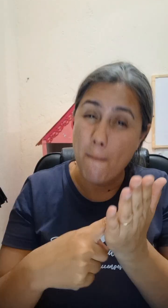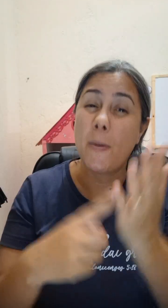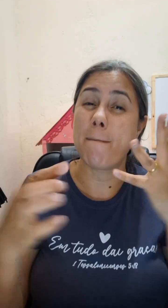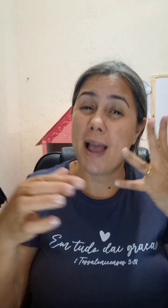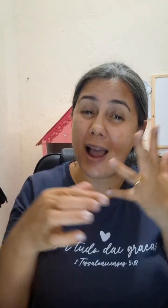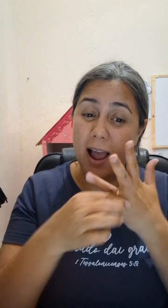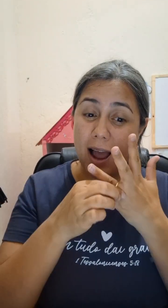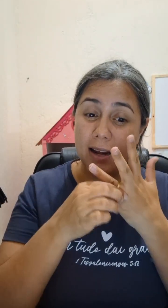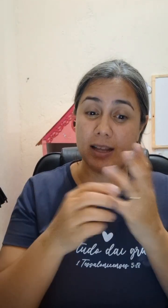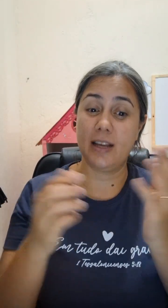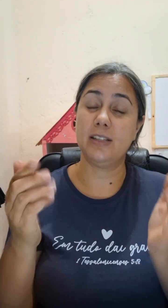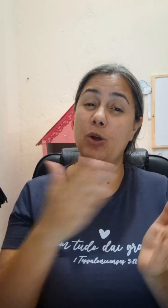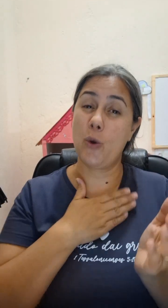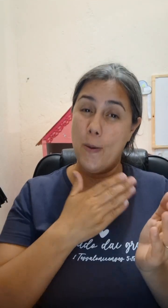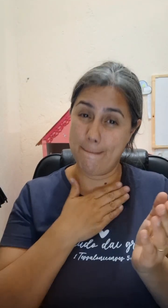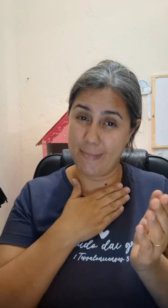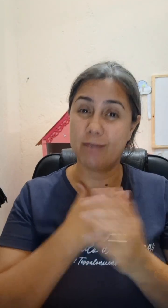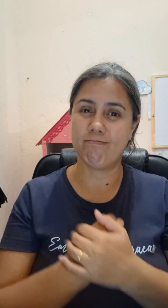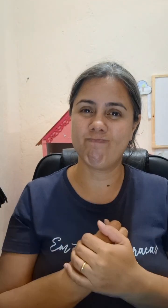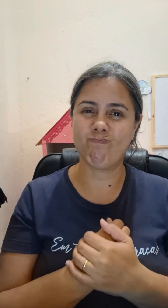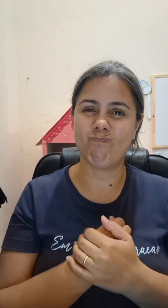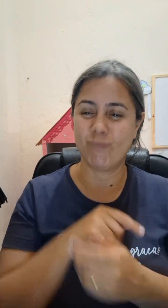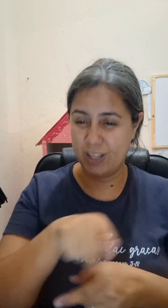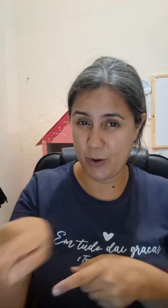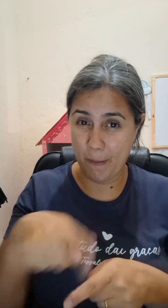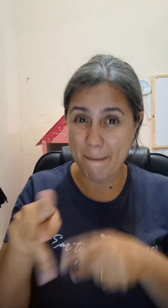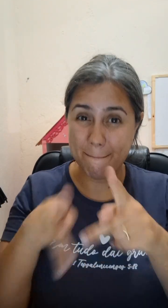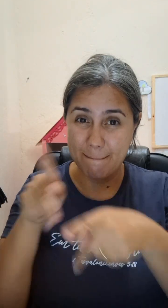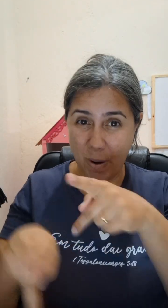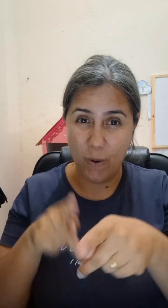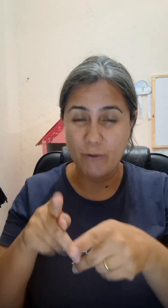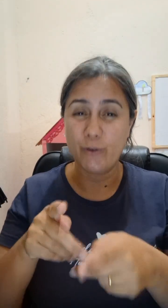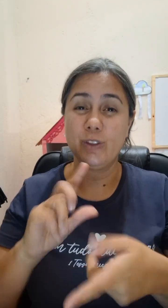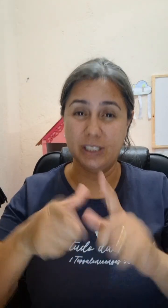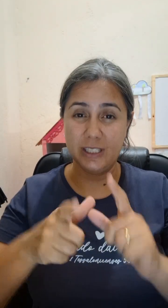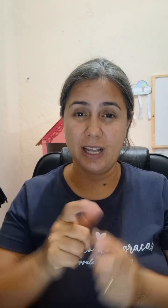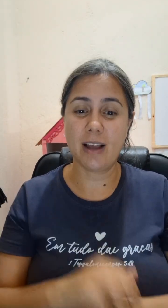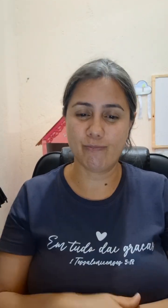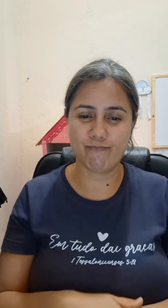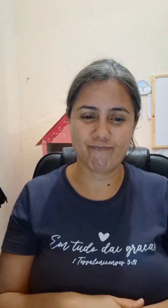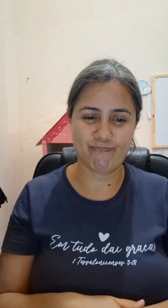um compromisso, uma aliança que eu estou fazendo com você e o povo de Israel.